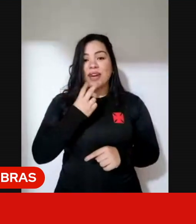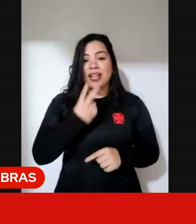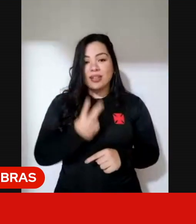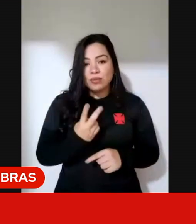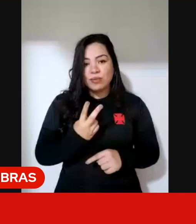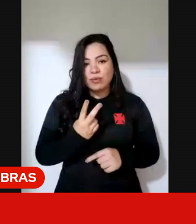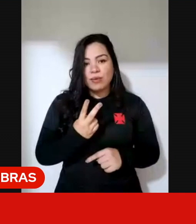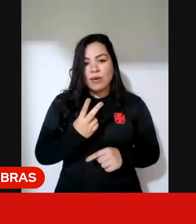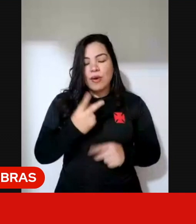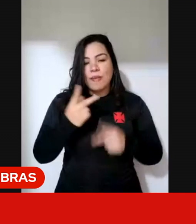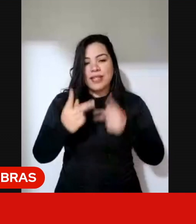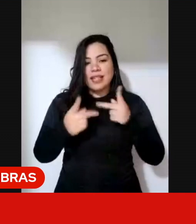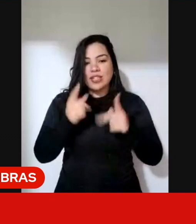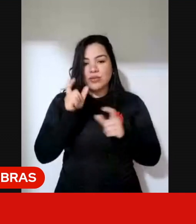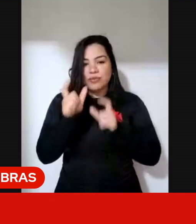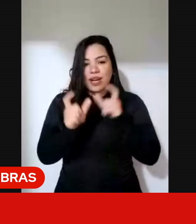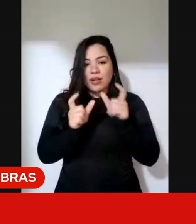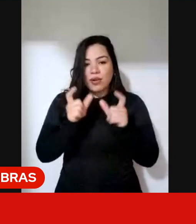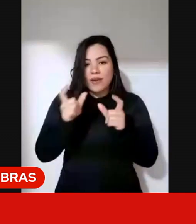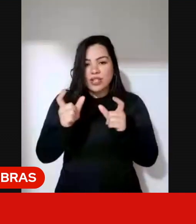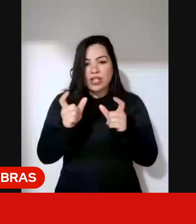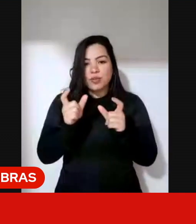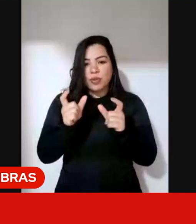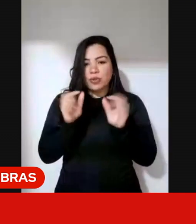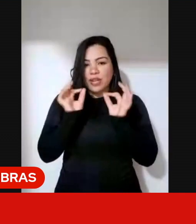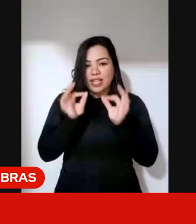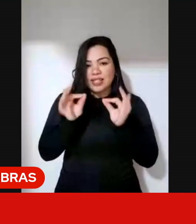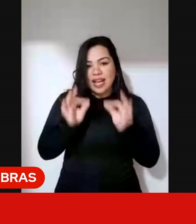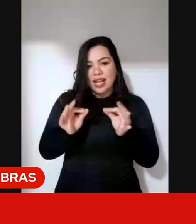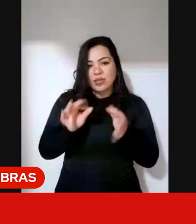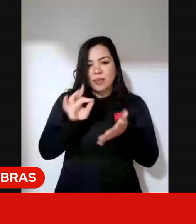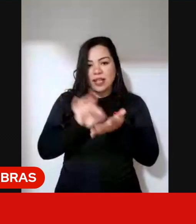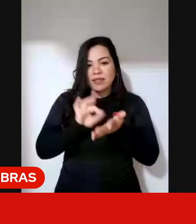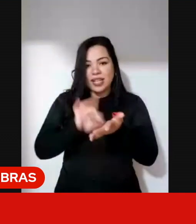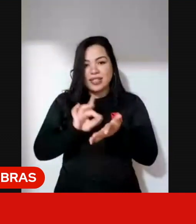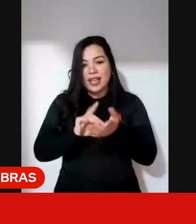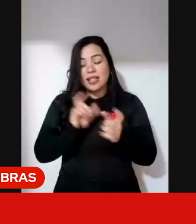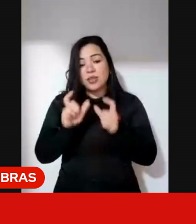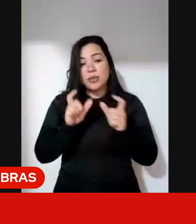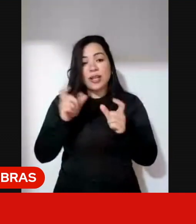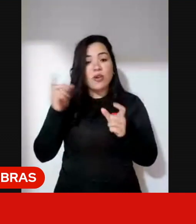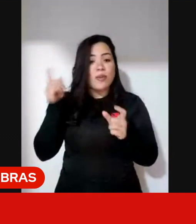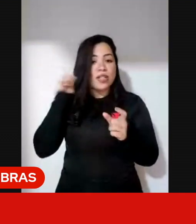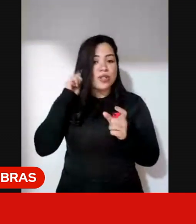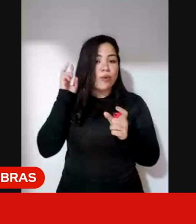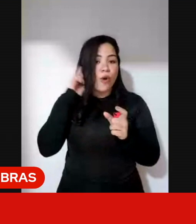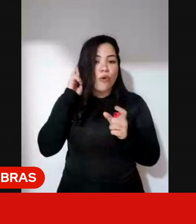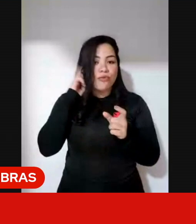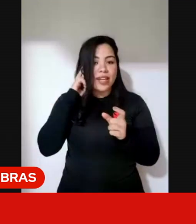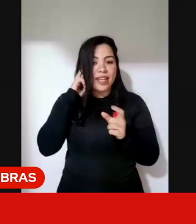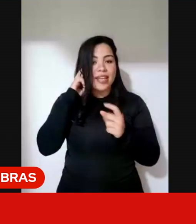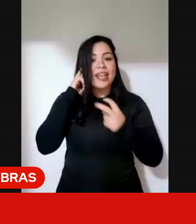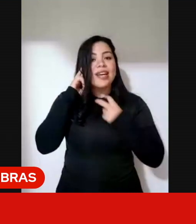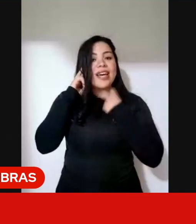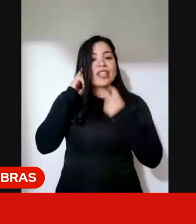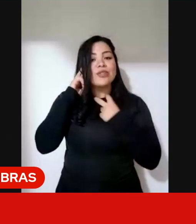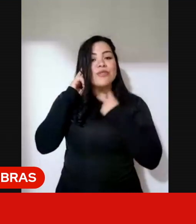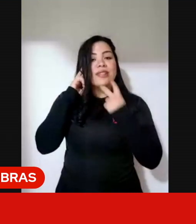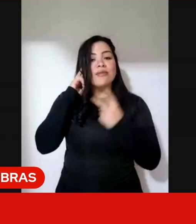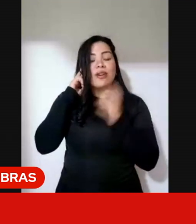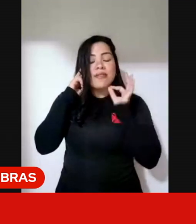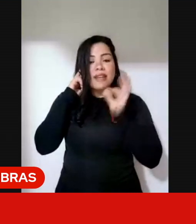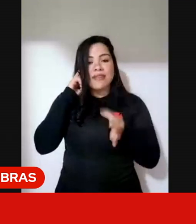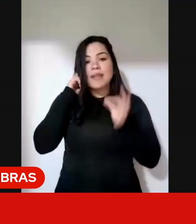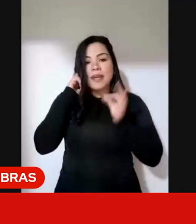Eles falam, mas eles não falam igual a gente, o português certo, as palavrinhas certas, porque como eles não ouvem, eles